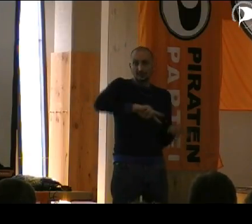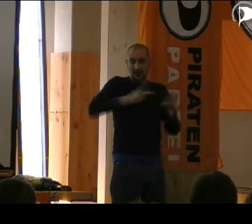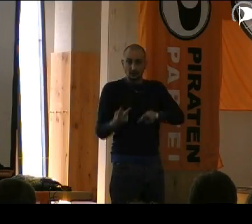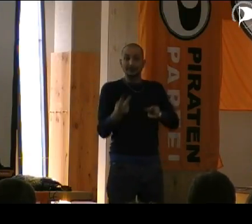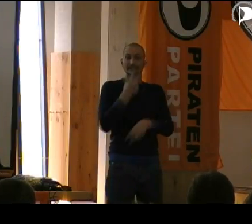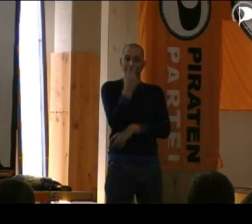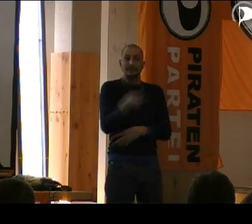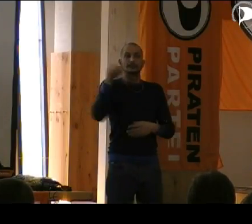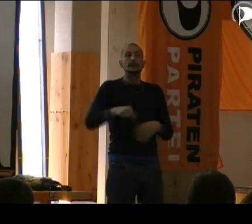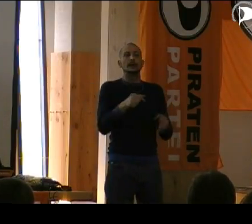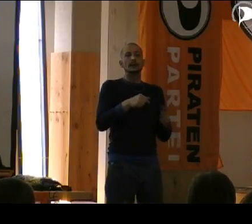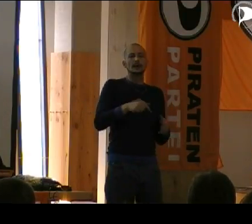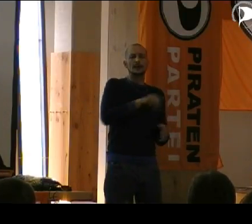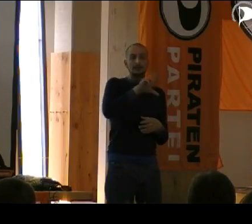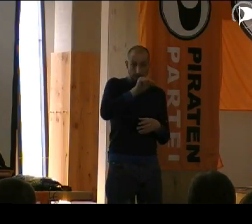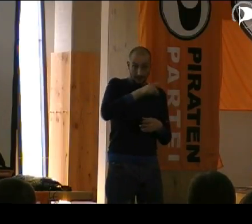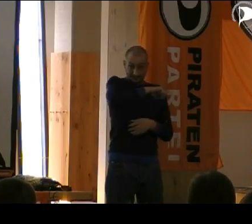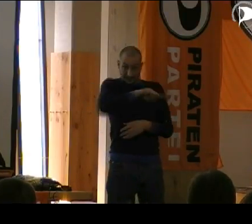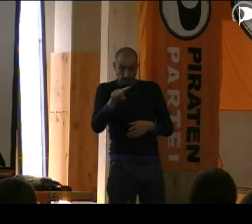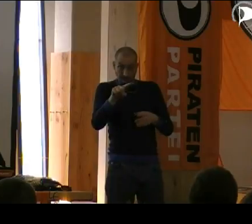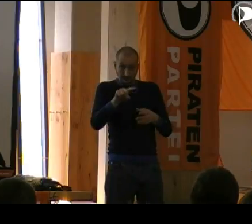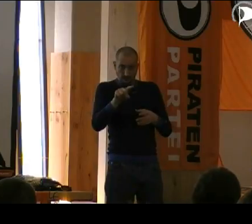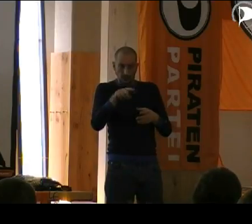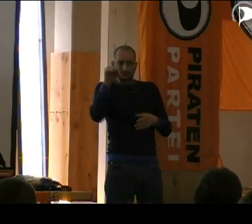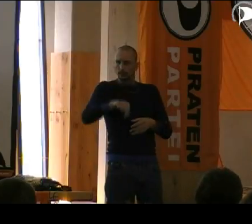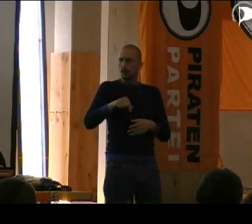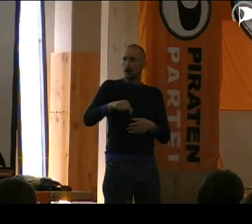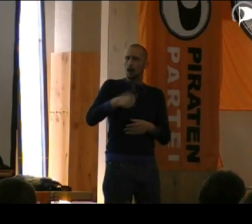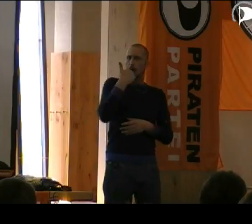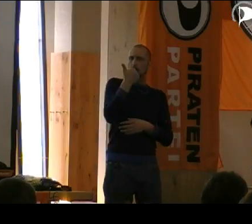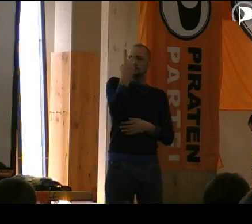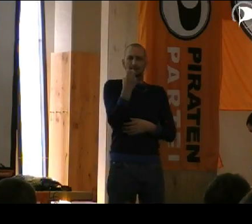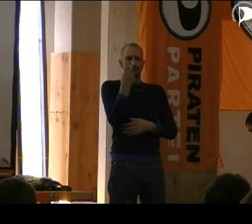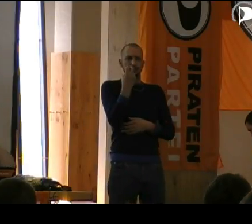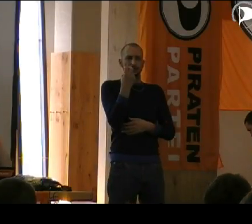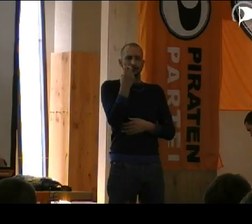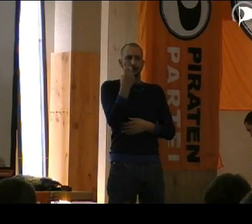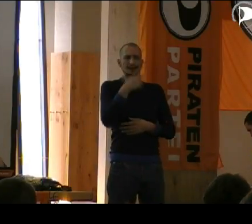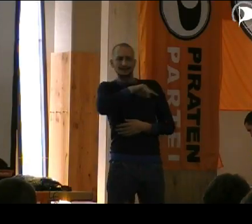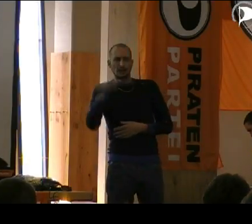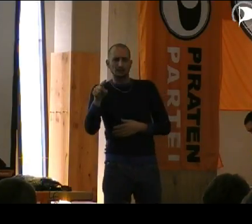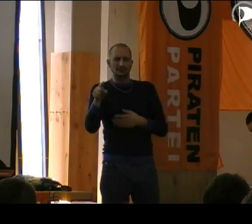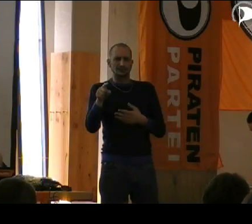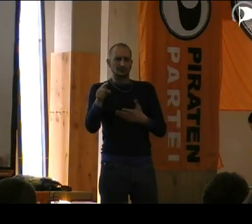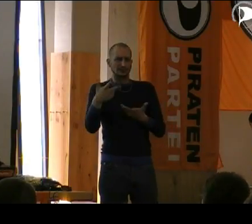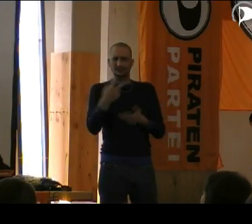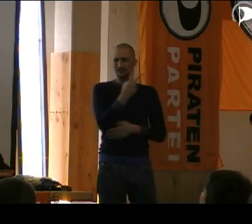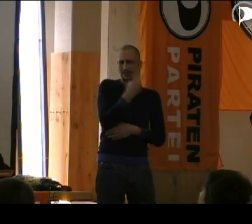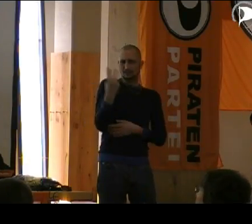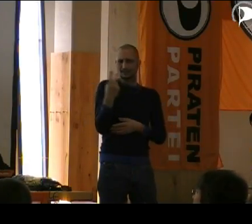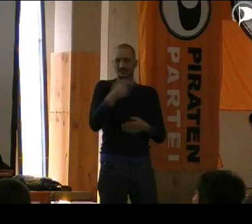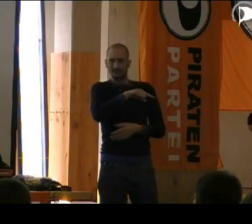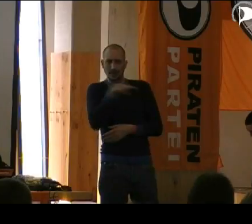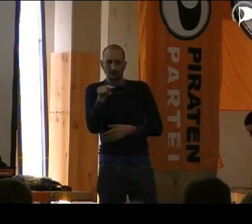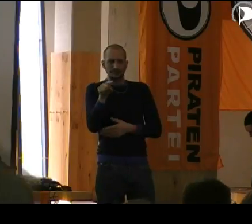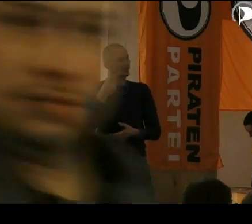piraten dann von 12.000 auf jetzt weiß nicht 21 1580 in der 22 denn die